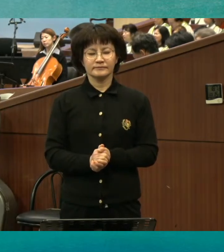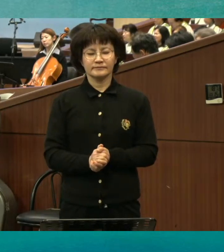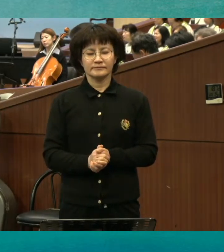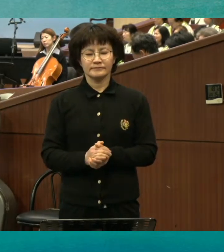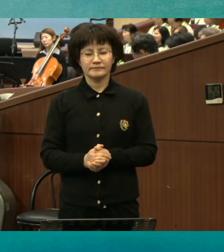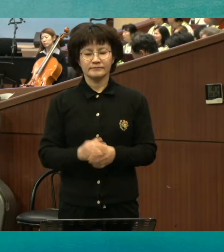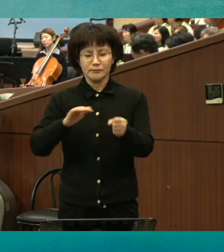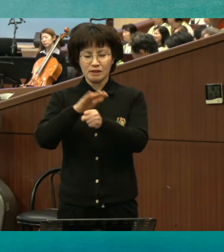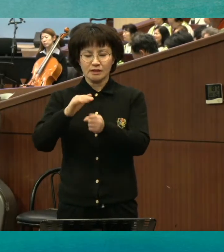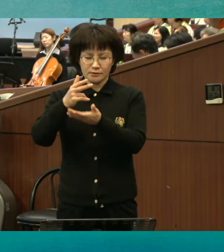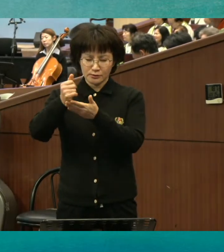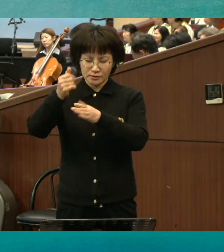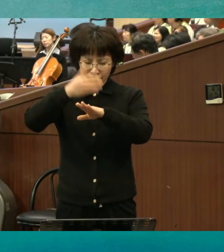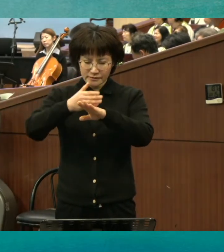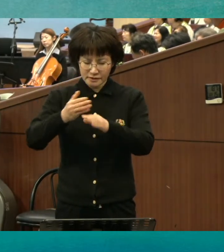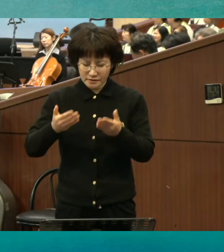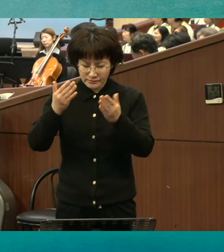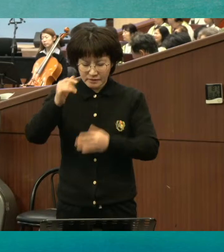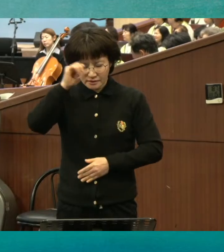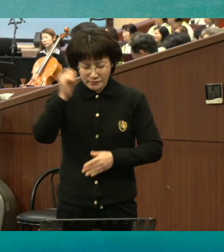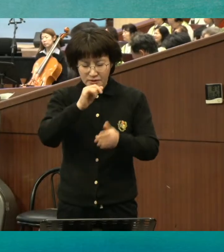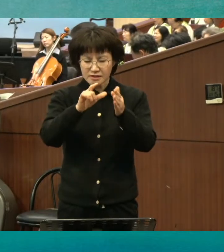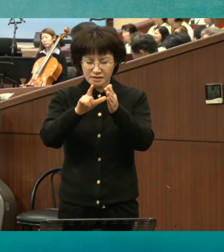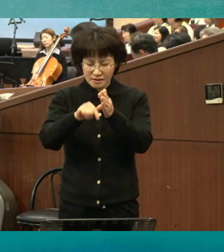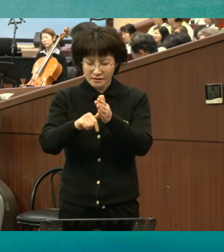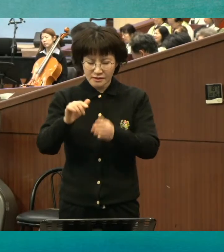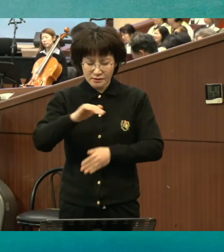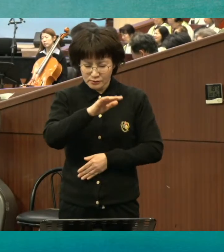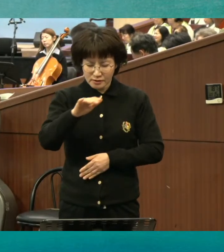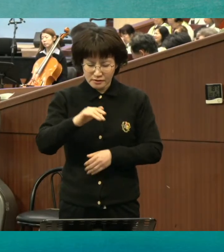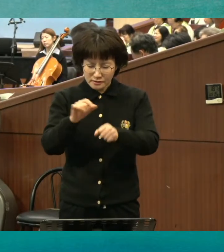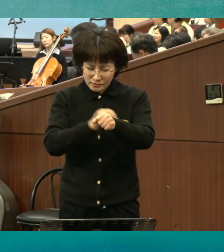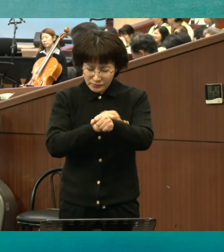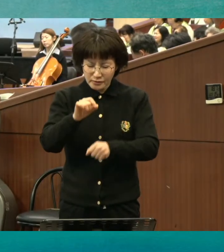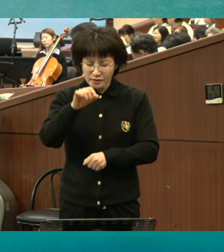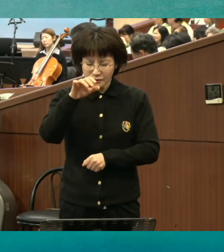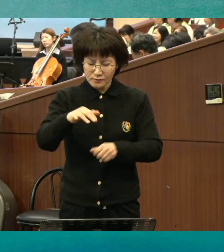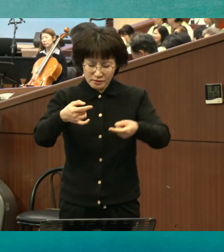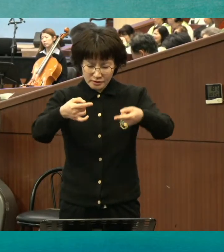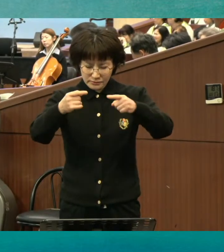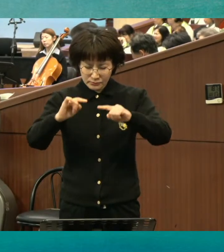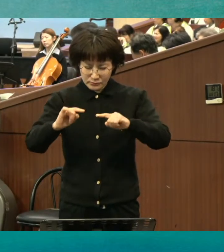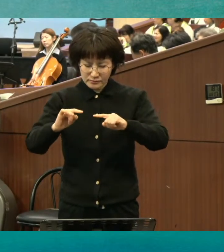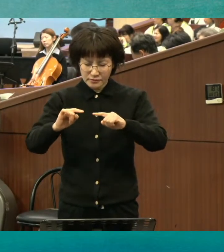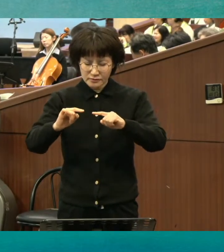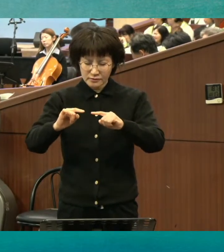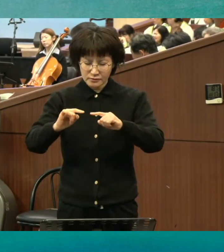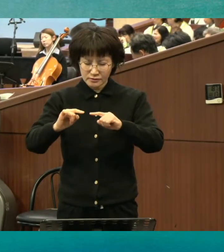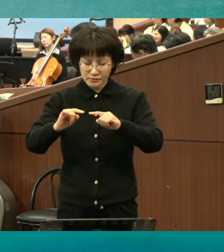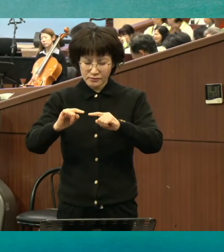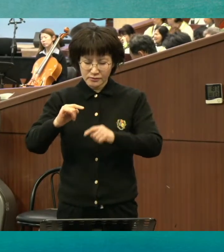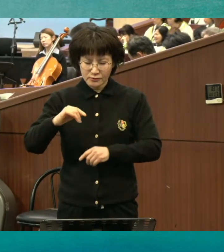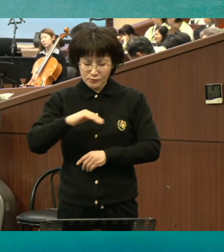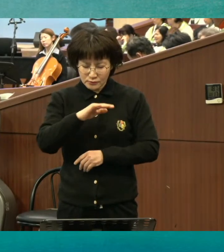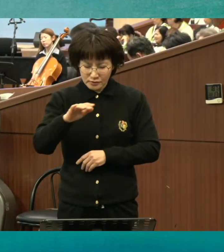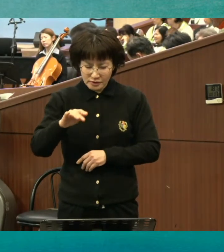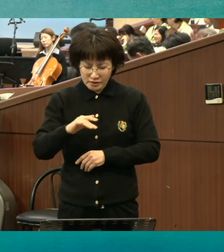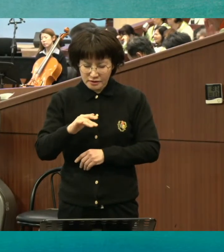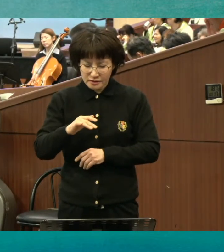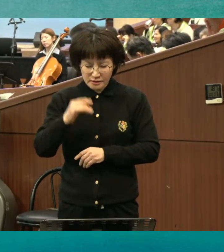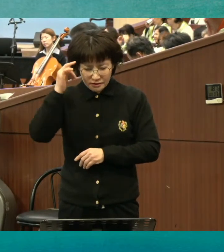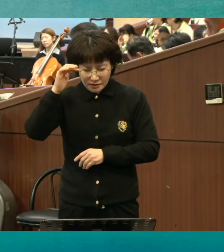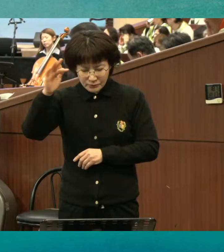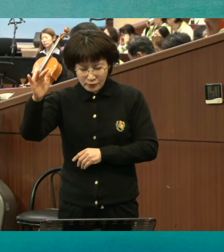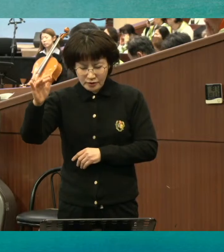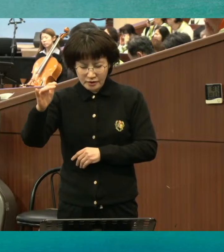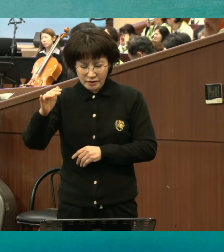사랑하는 주님 감사합니다. 이 새벽에 우리를 특별한 자리로 불러주시고 주의 은혜를 사모하여 나온